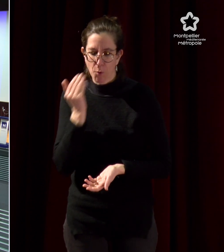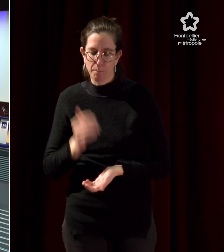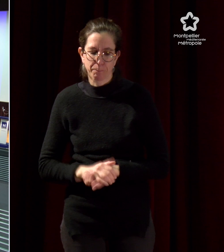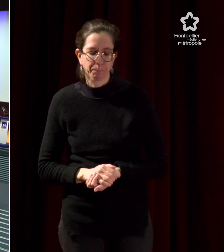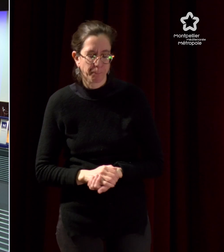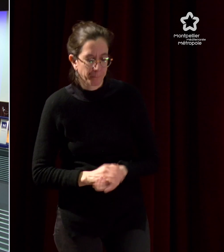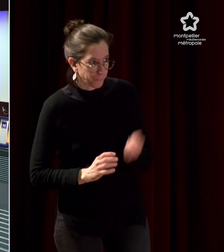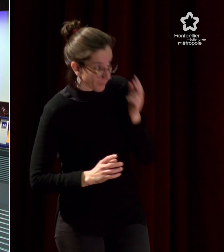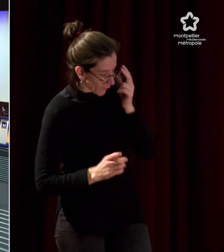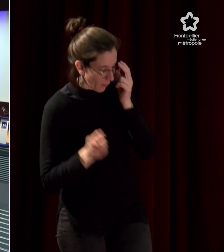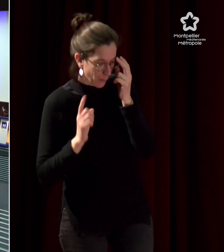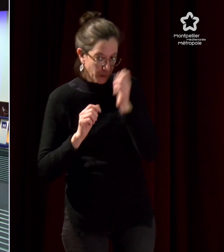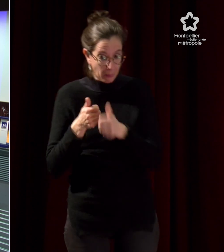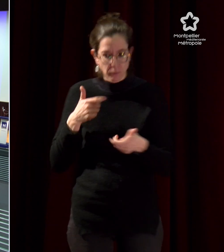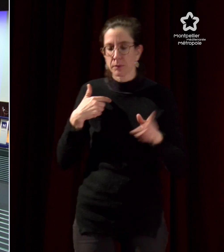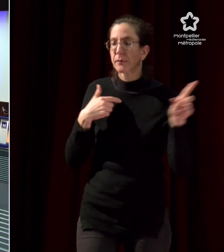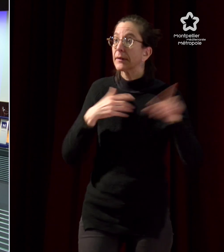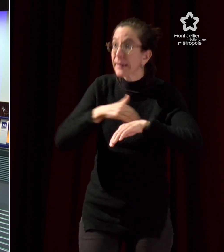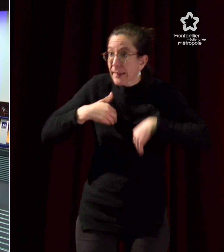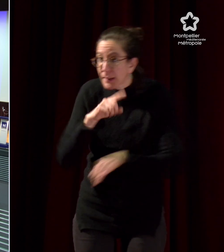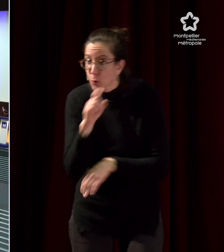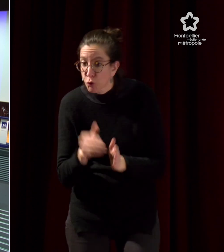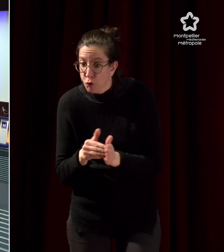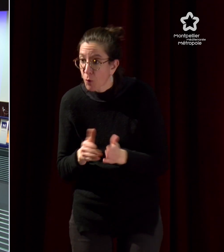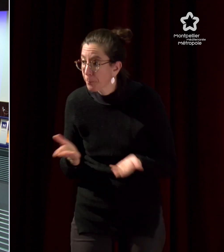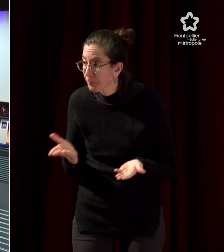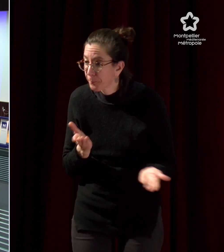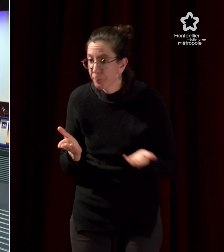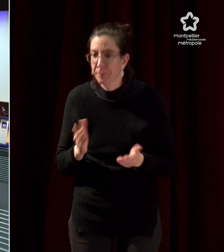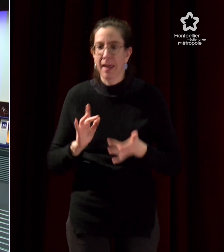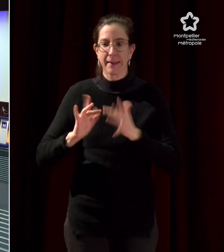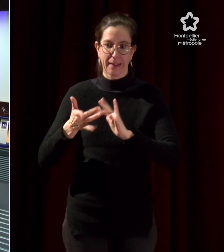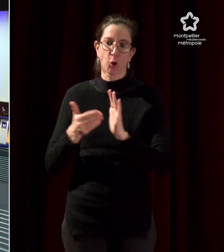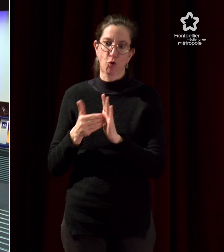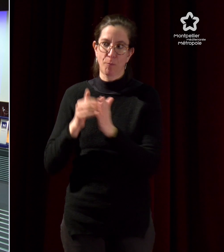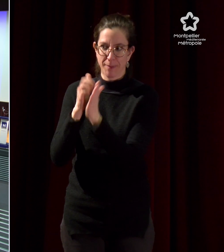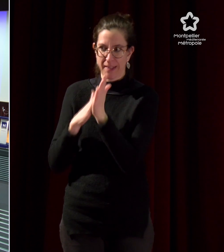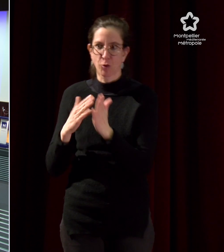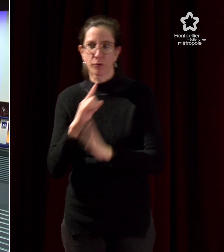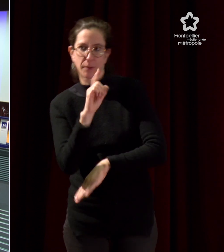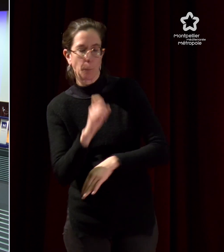Merci beaucoup. Est-ce qu'on a encore une dernière question ? Oui, une question Internet. Allez.